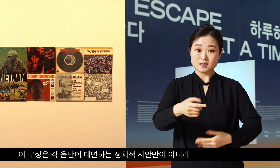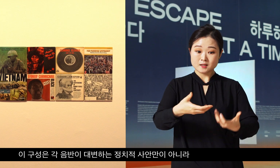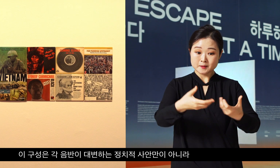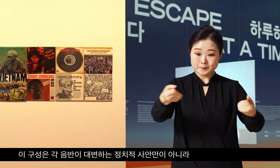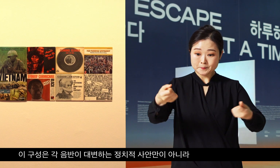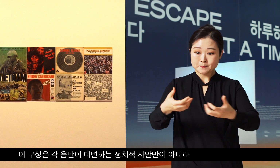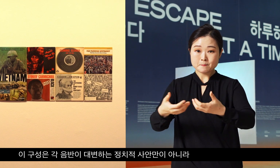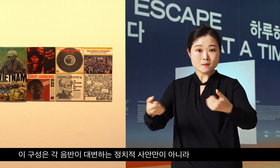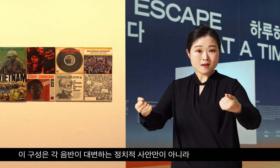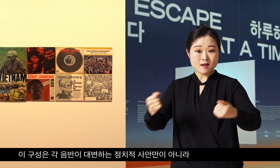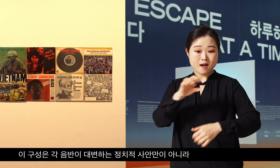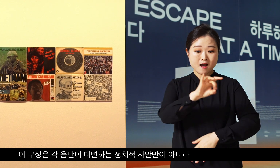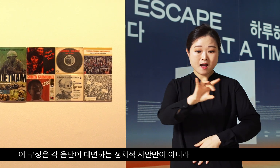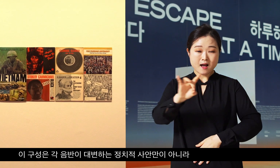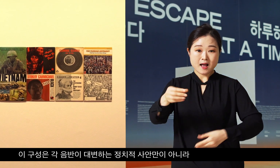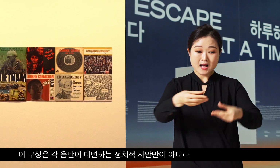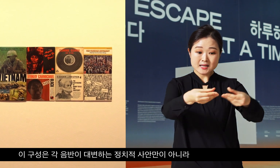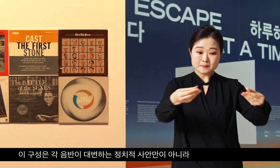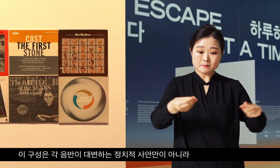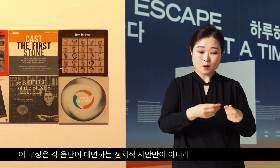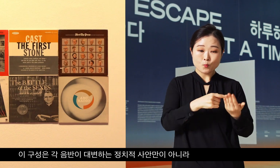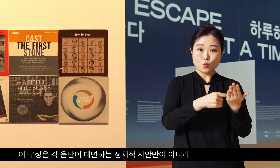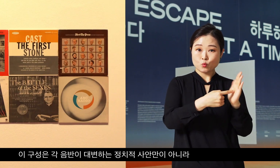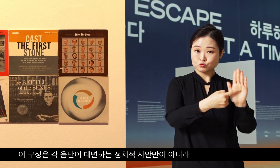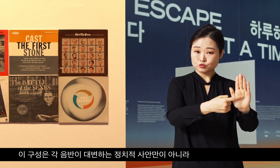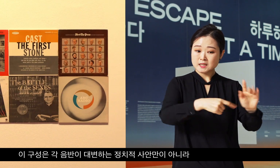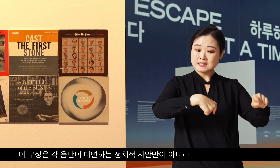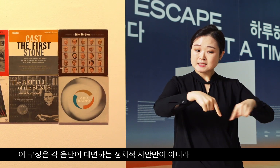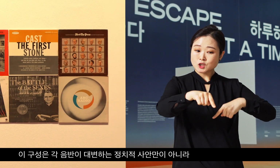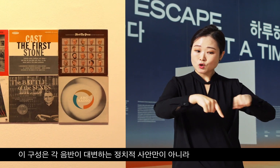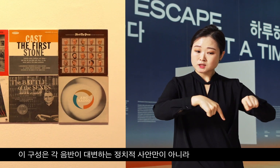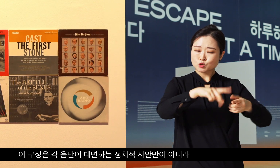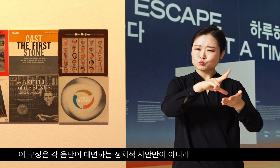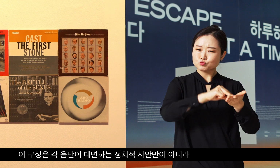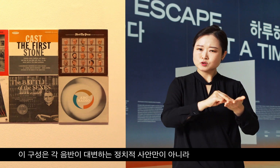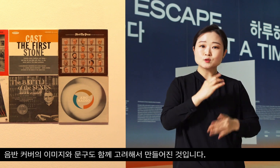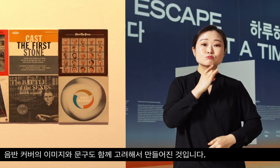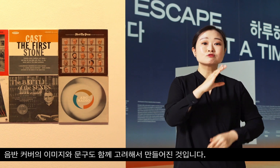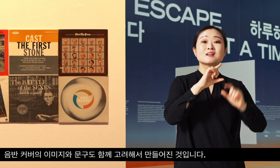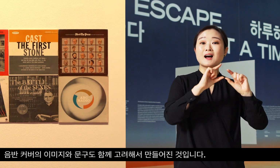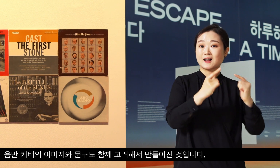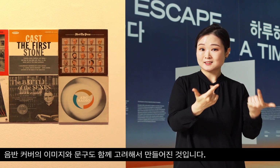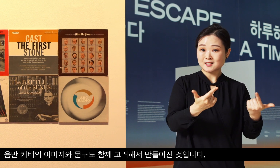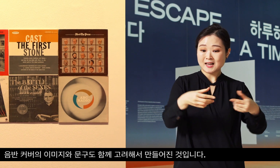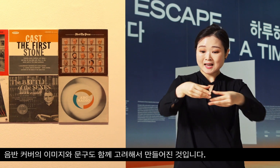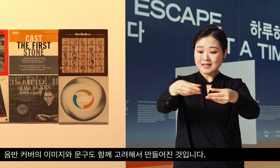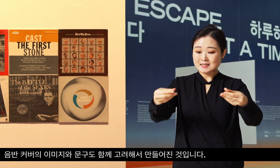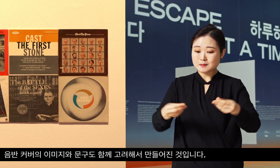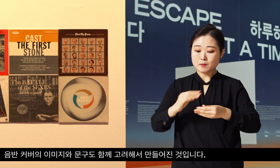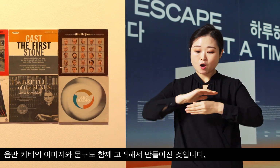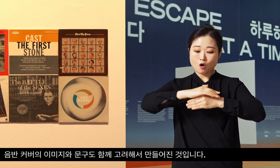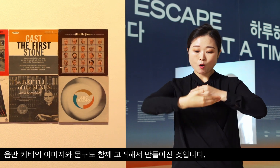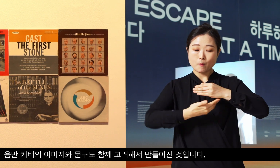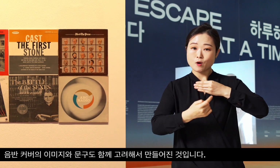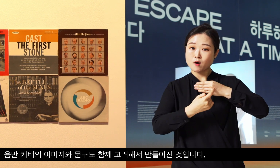음반이 대변하는 정치적 사안만이 아니라 음반 커버의 이미지와 문구도